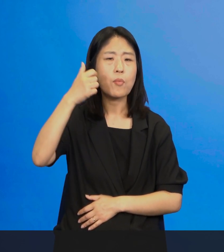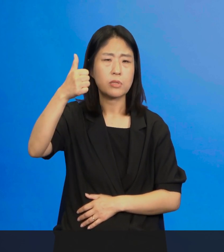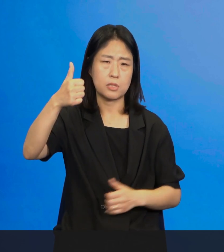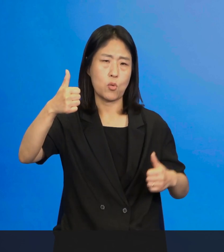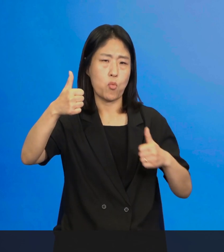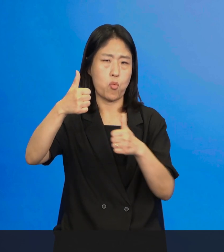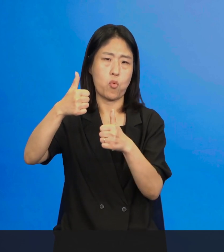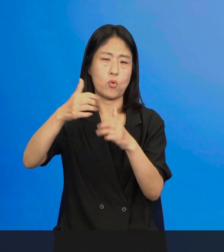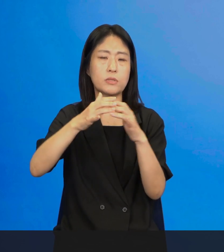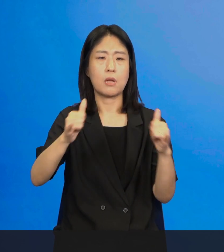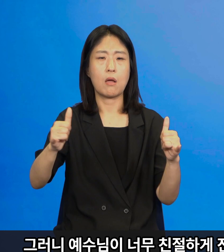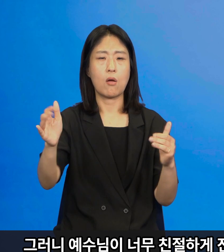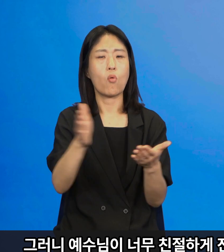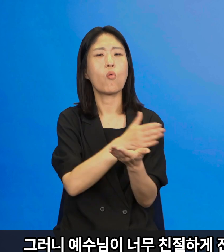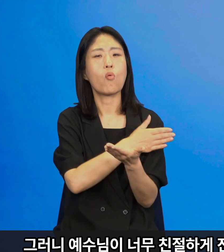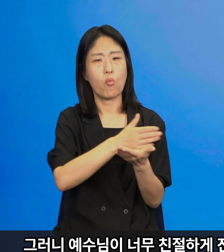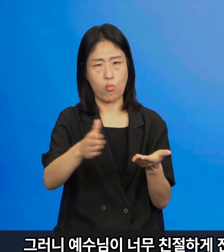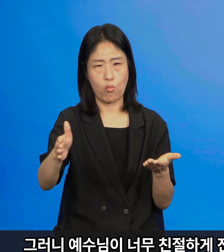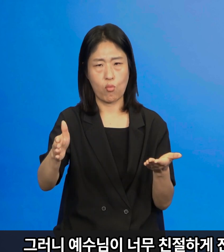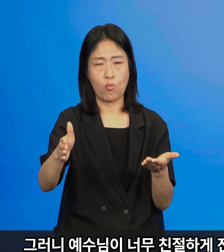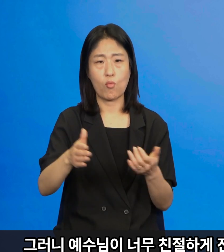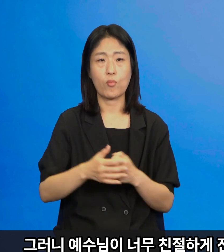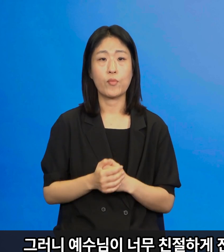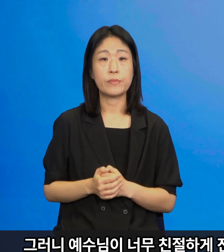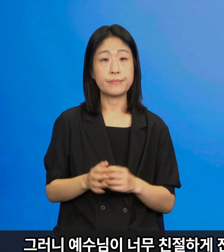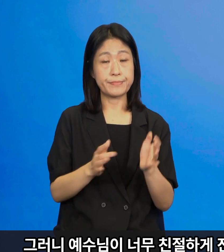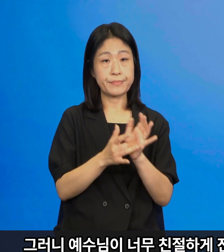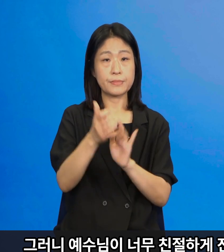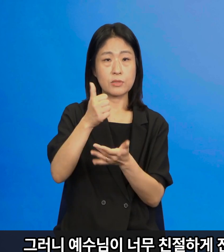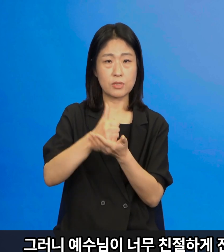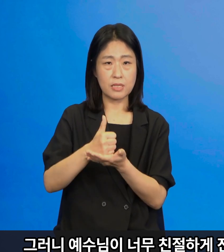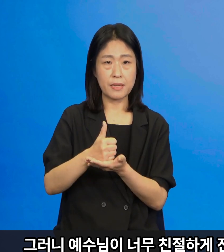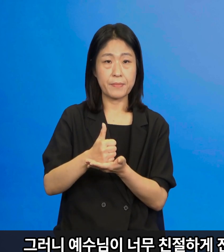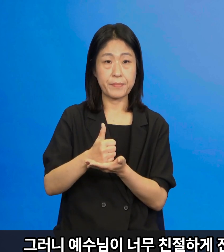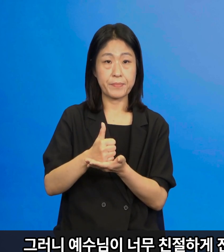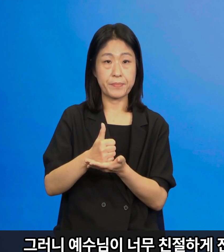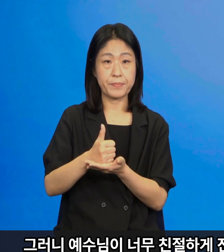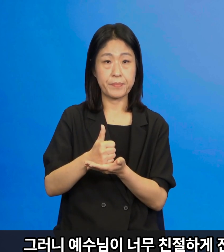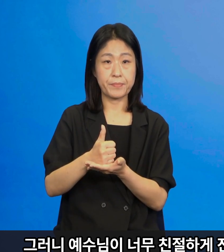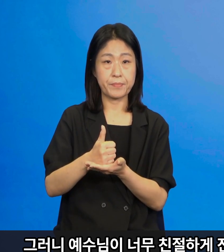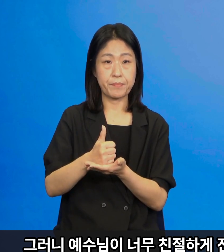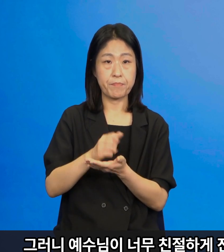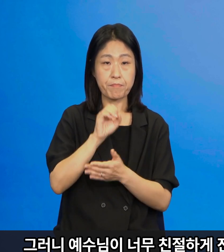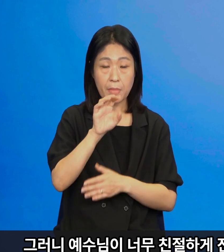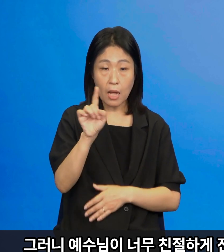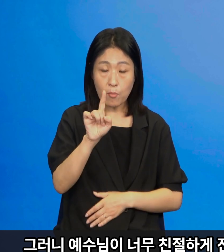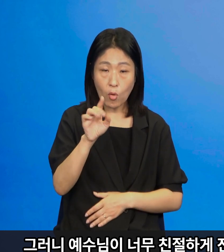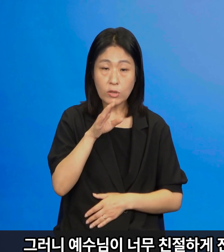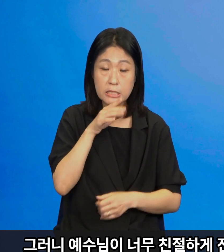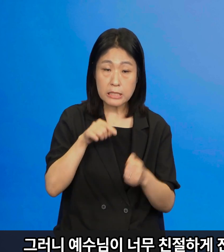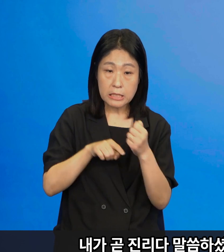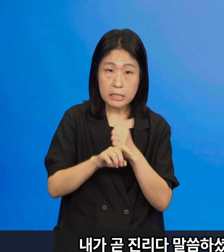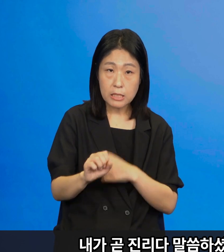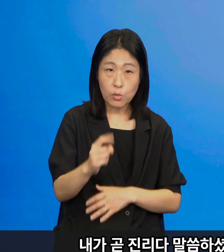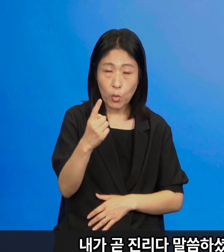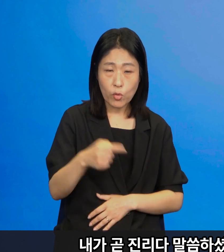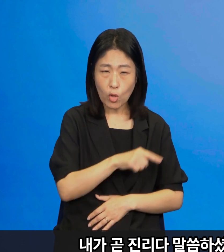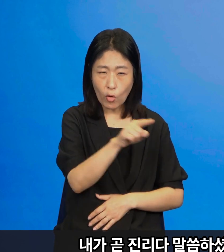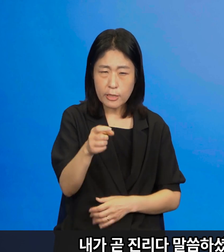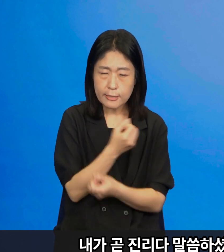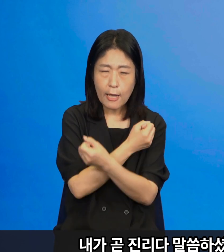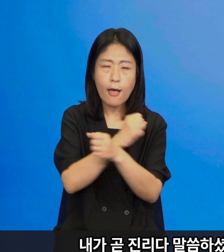자가 없느니라. 그러니 예수님이 너무 친절하게 진리가 너희를 자유롭게 할 거야 하시고 내가